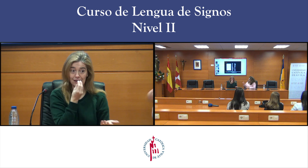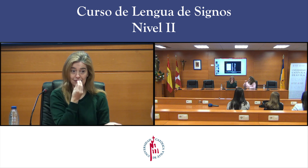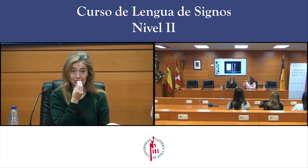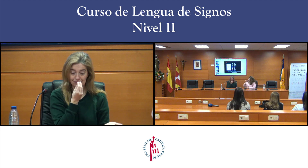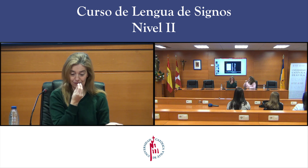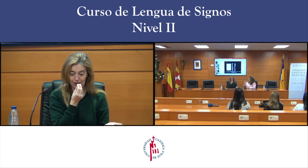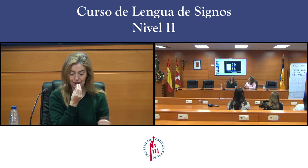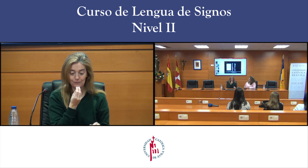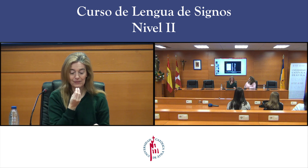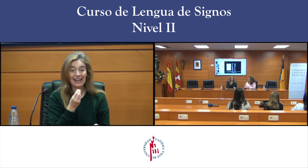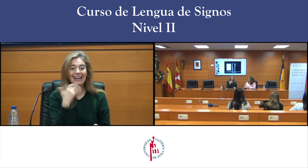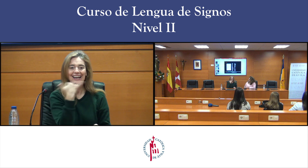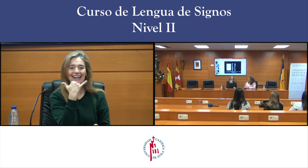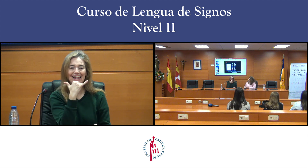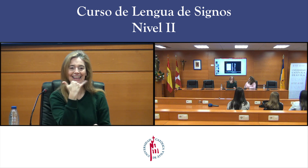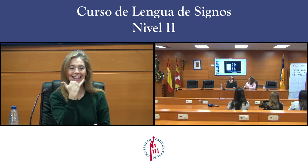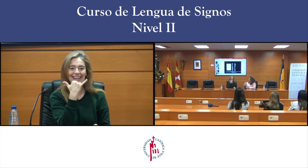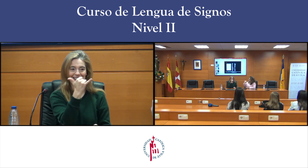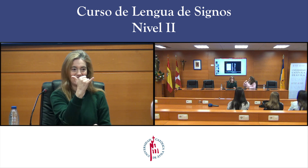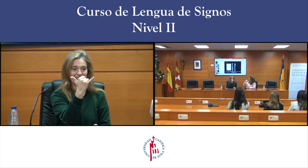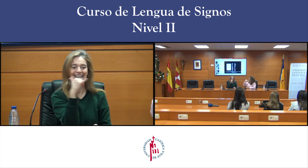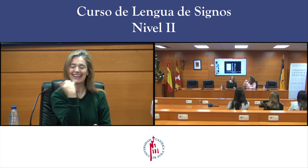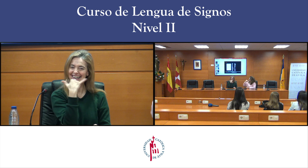comer también fácil reír